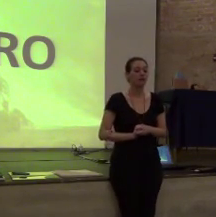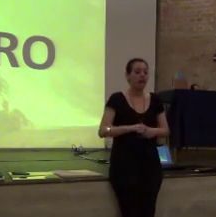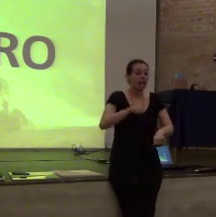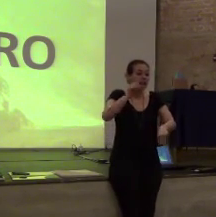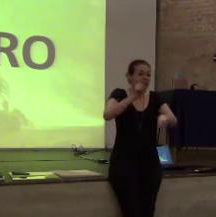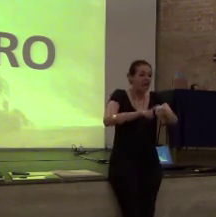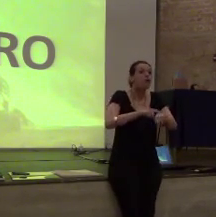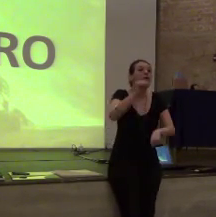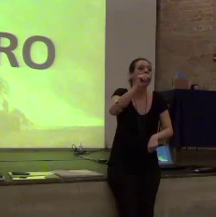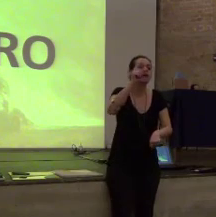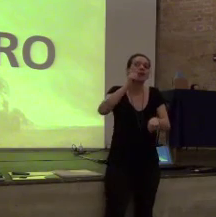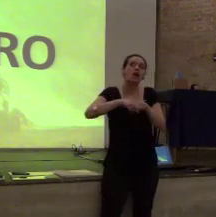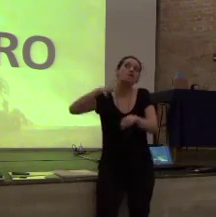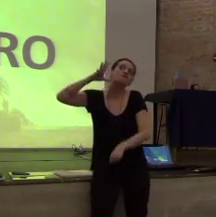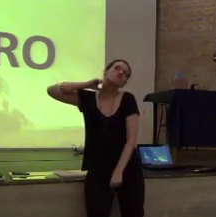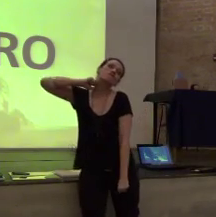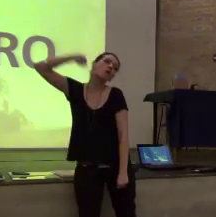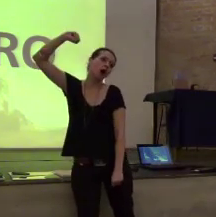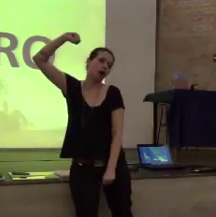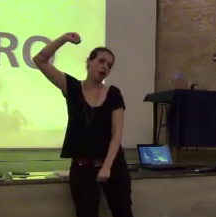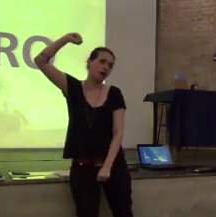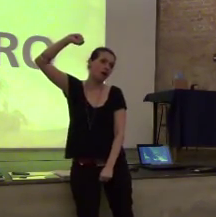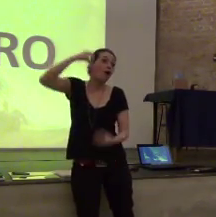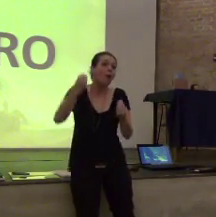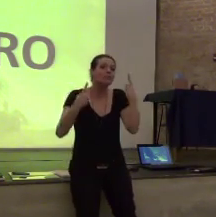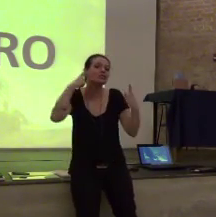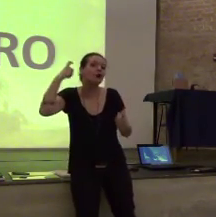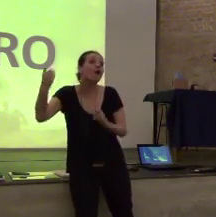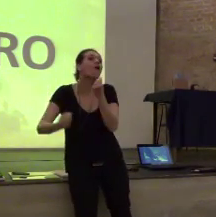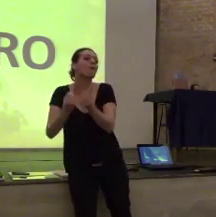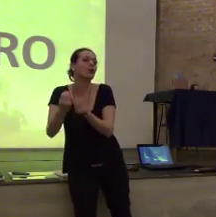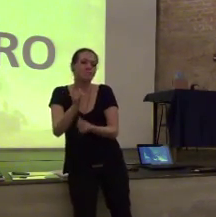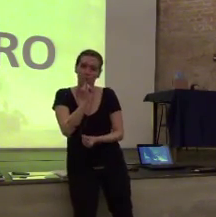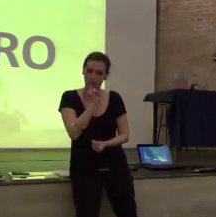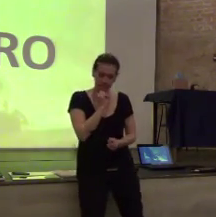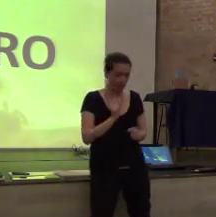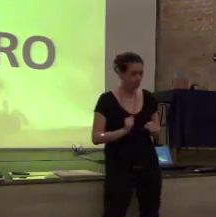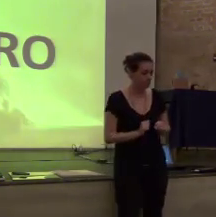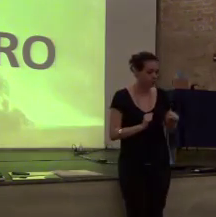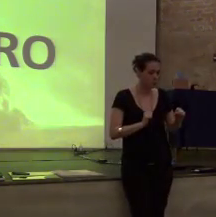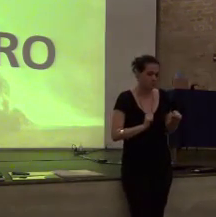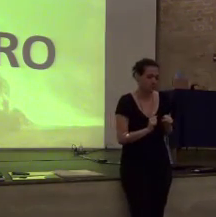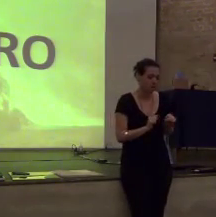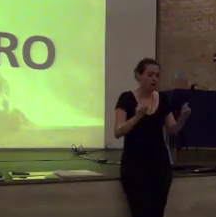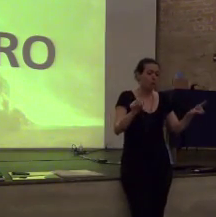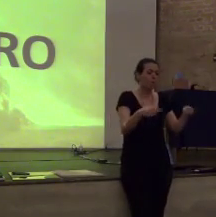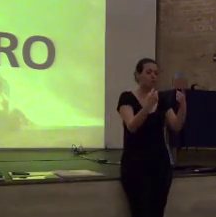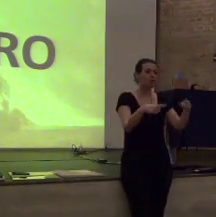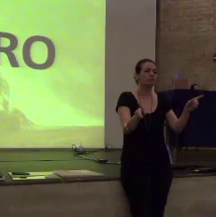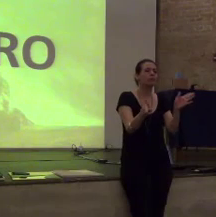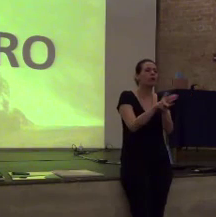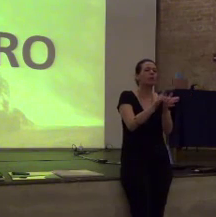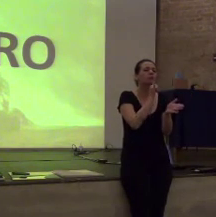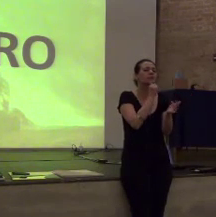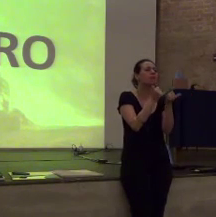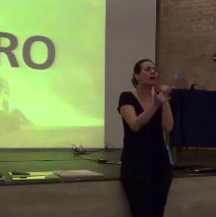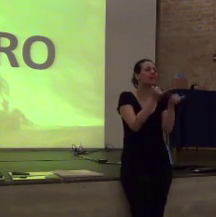estivesse bem mais contextualizada. Por exemplo, se eu fosse falar sobre a proclamação da independência ou sobre Tiradentes,